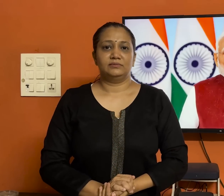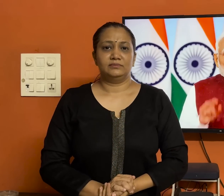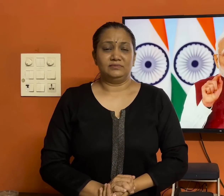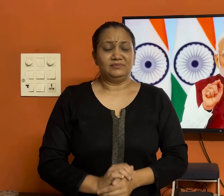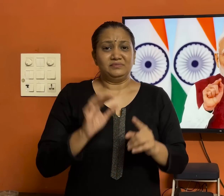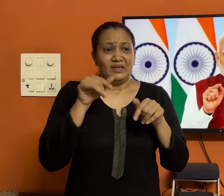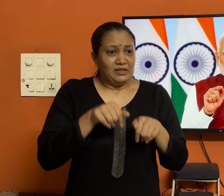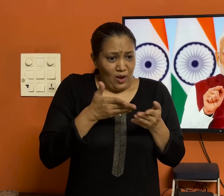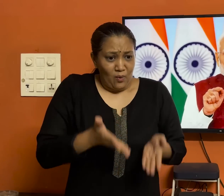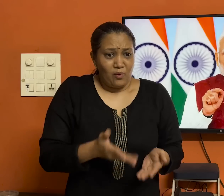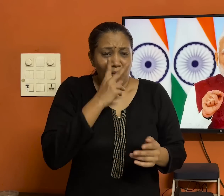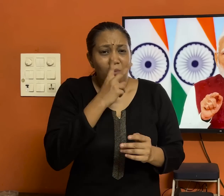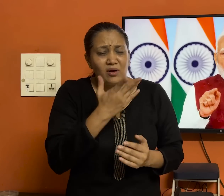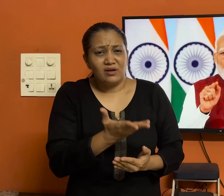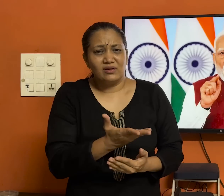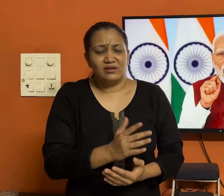जिस तरह